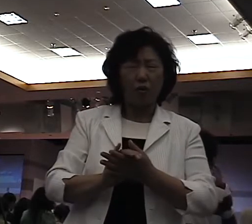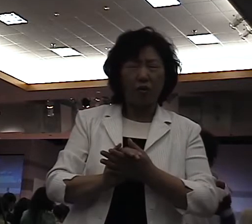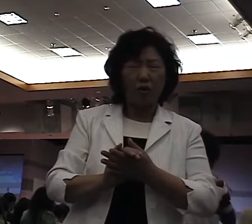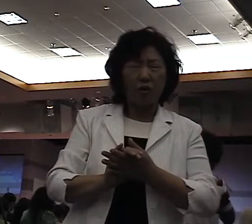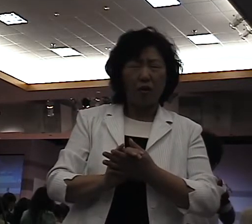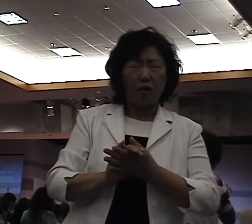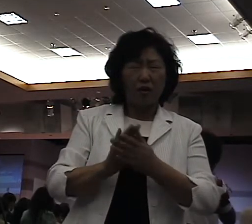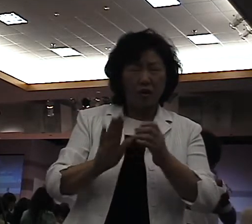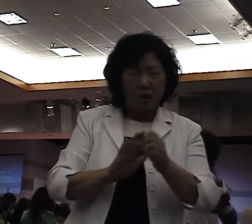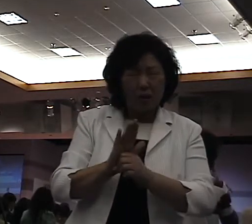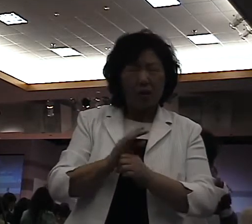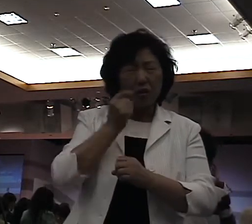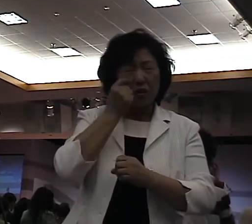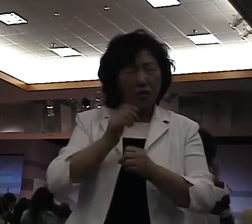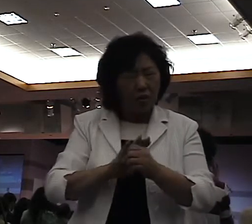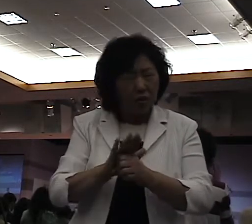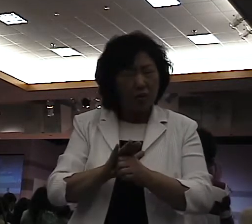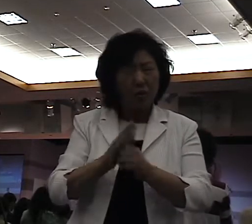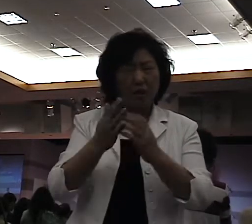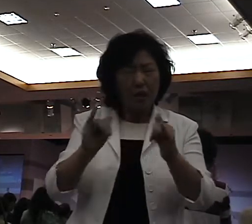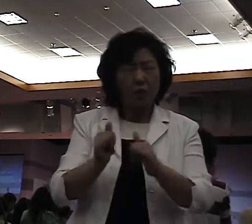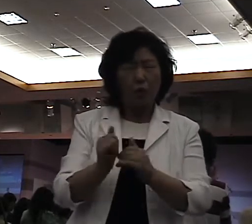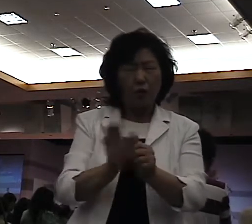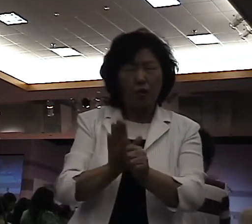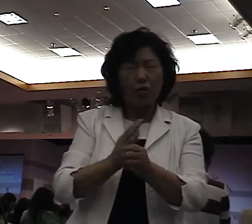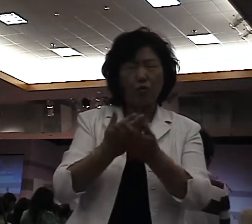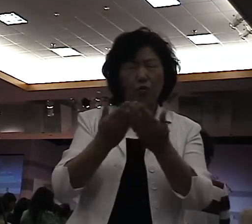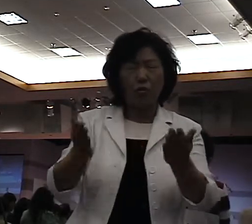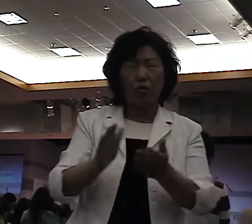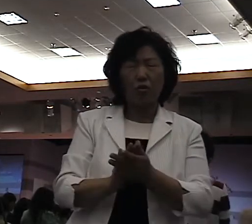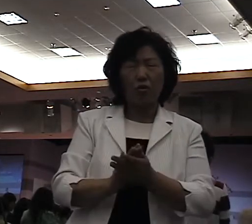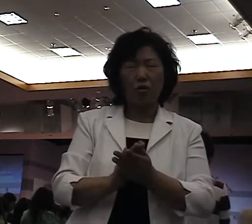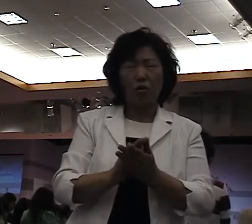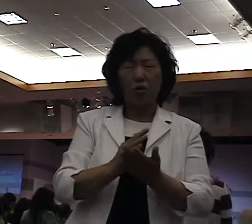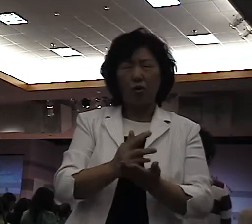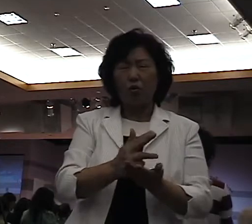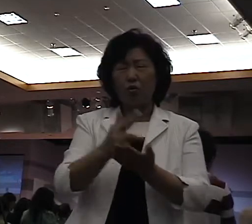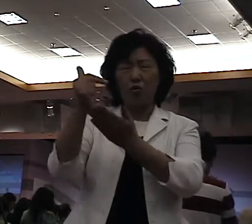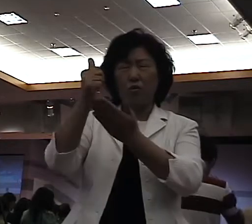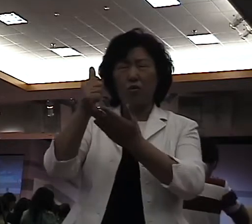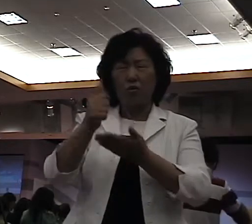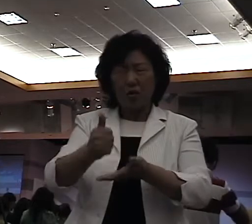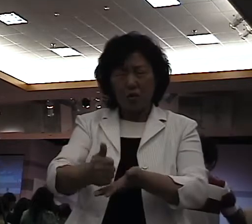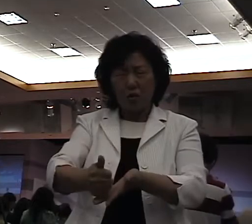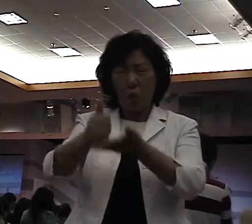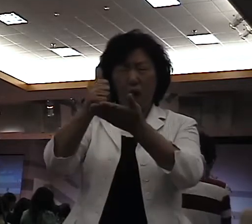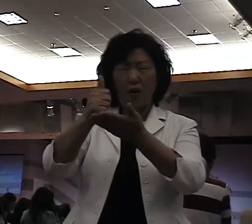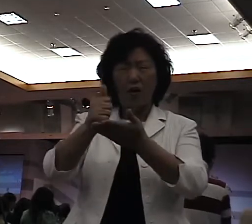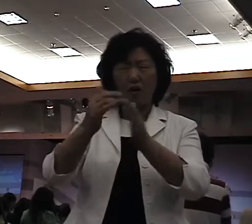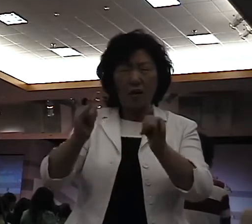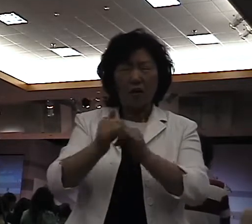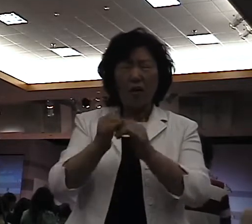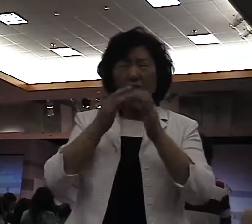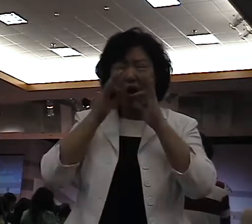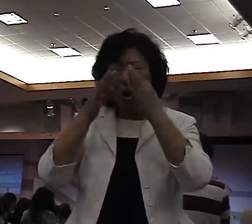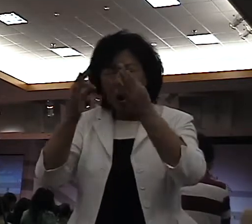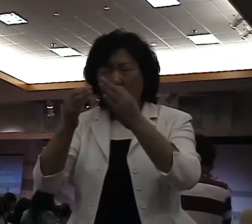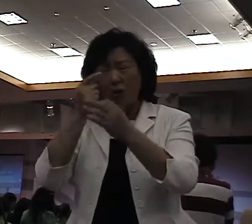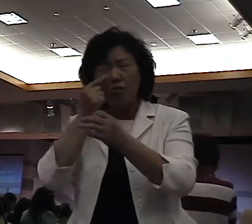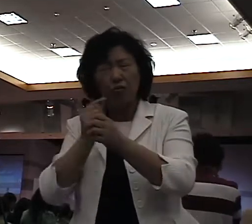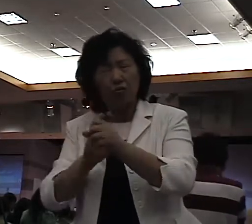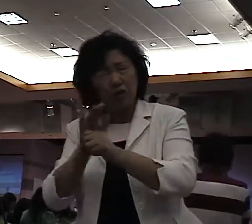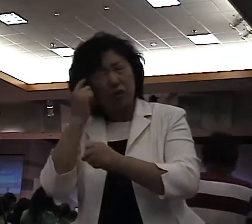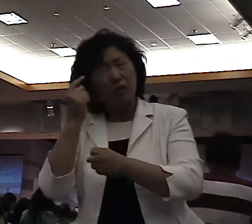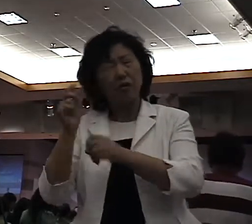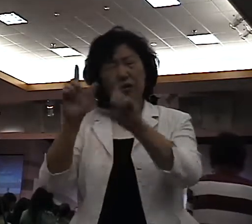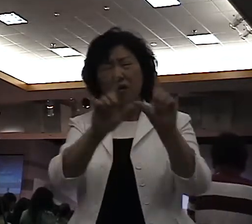슬퍼하는 사랑하는 주의 자녀들을 위로하여 주시고 주를 경외하는 권관자들의 부르짐을 불쌍히 돌아와 살